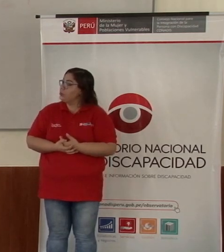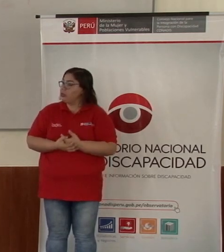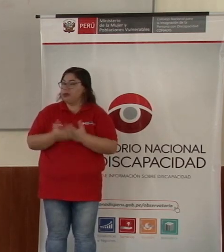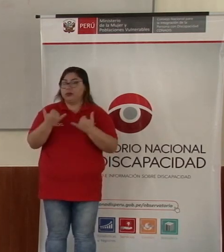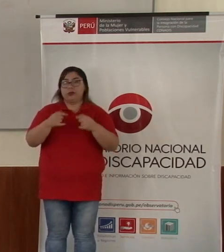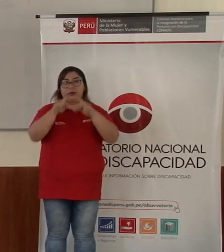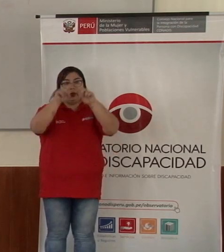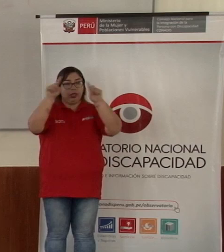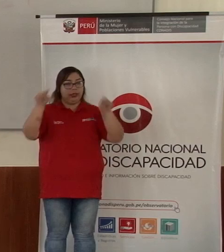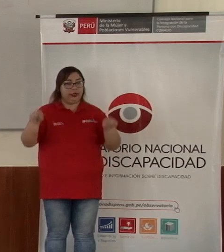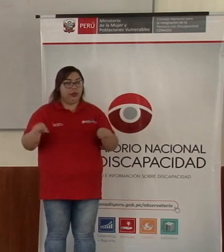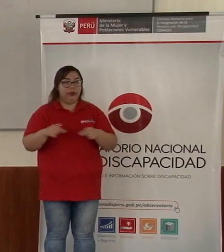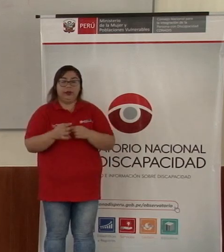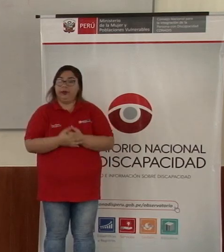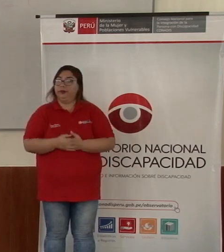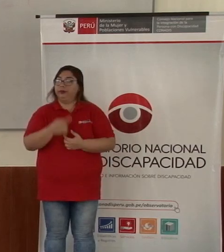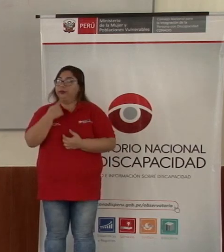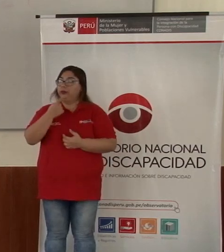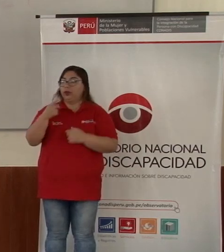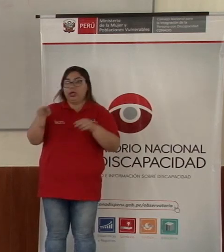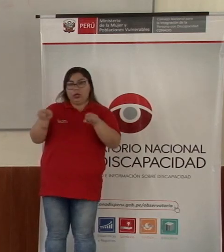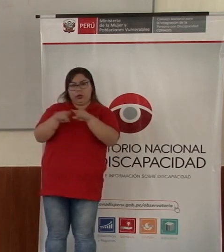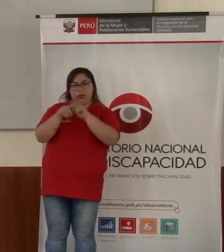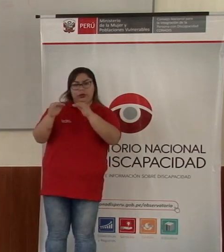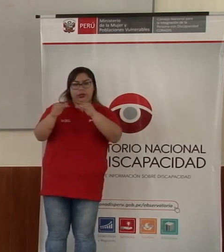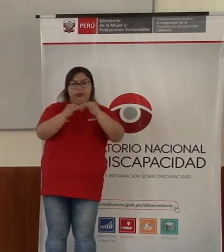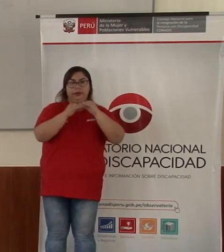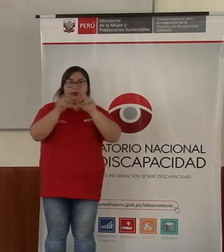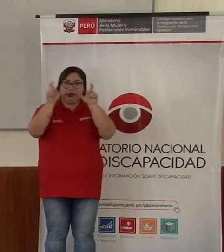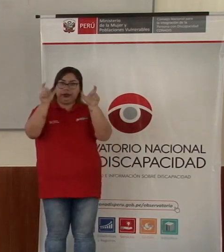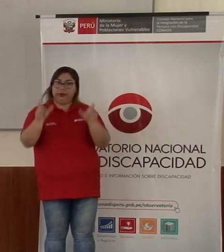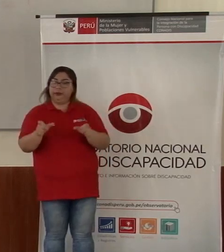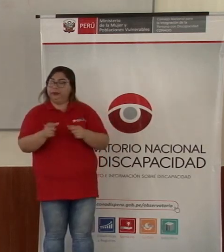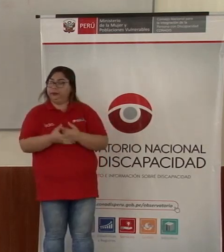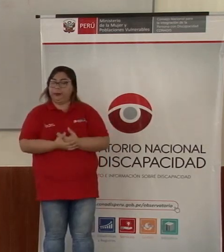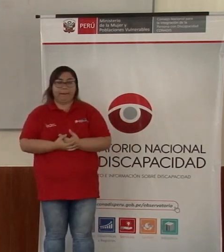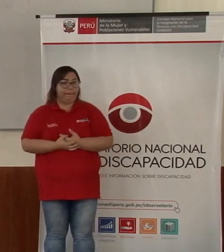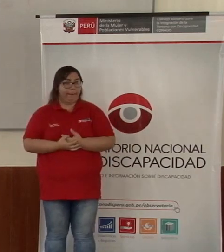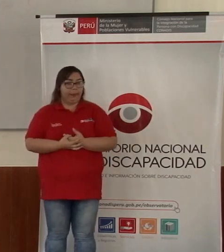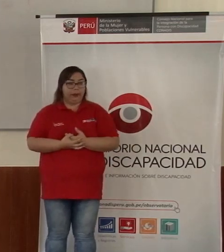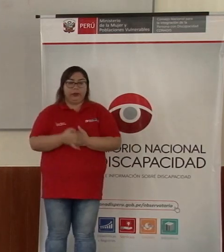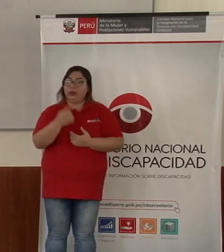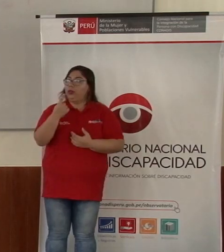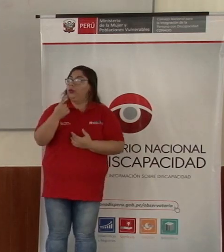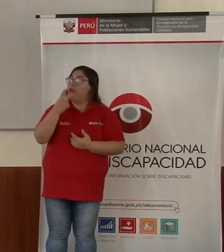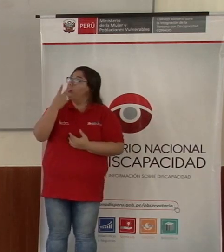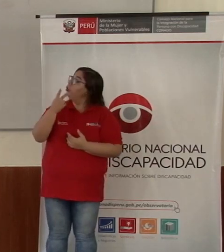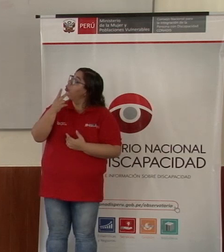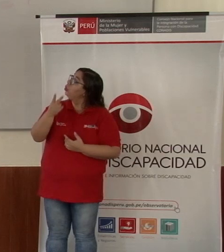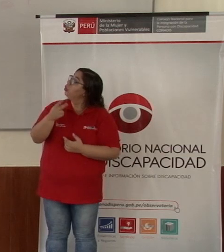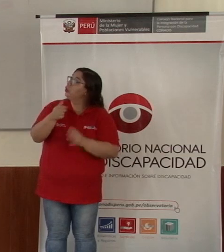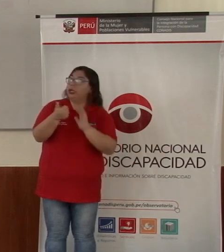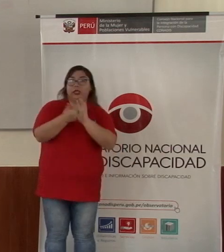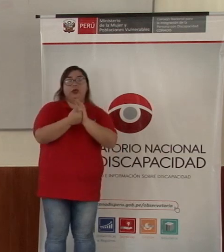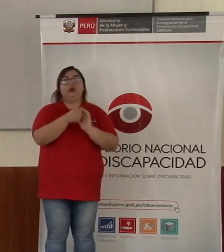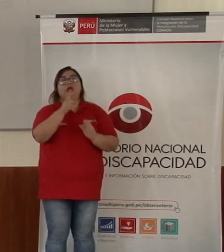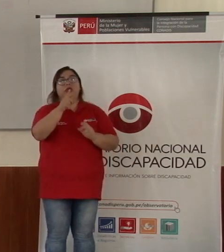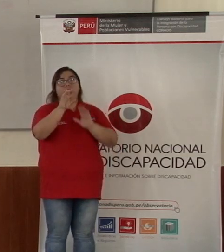En este cuadro he hecho una comparación de uno de los artículos del Código Civil,